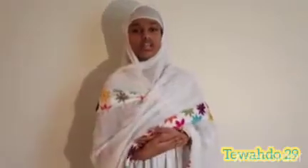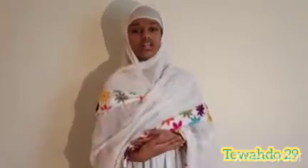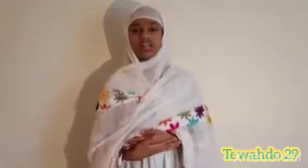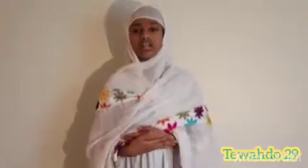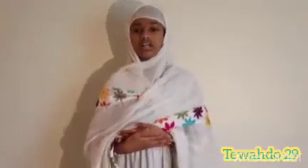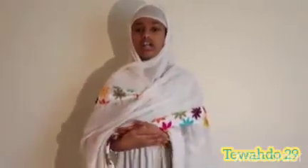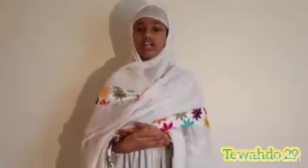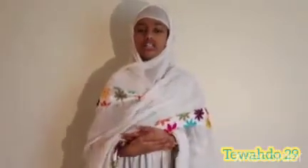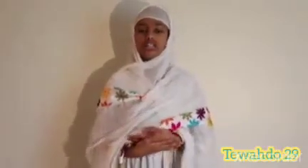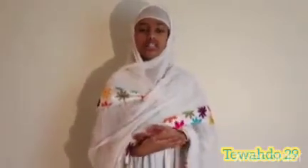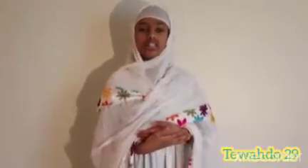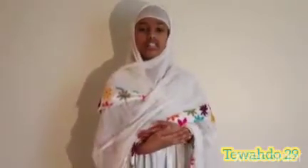ሕፃናት